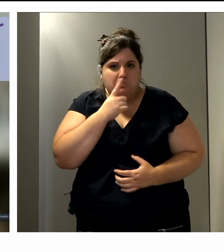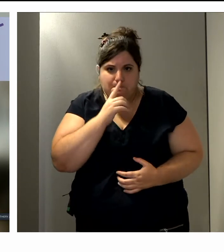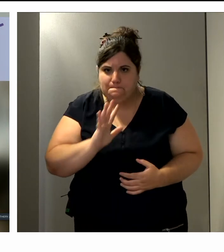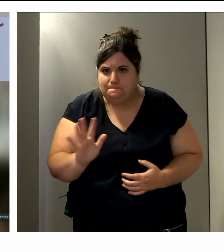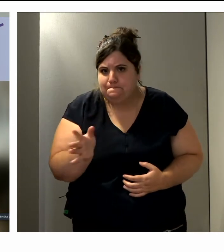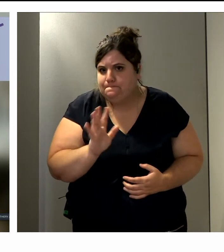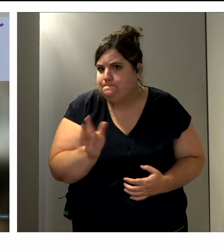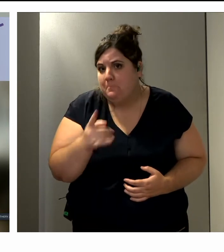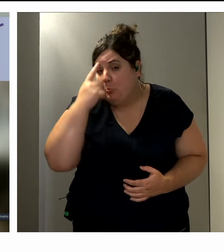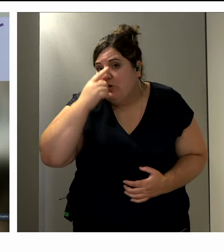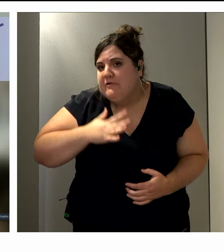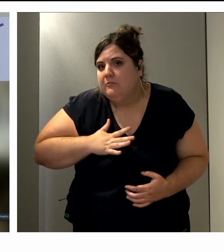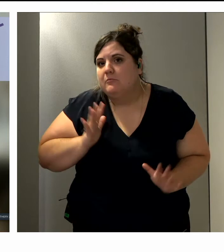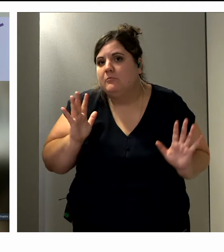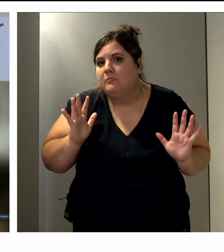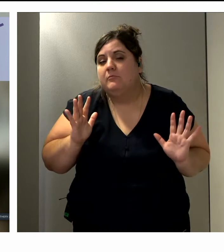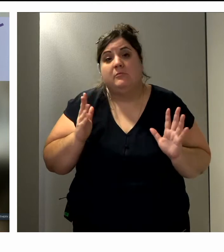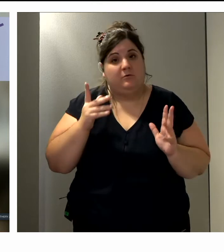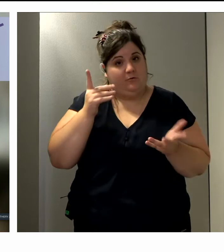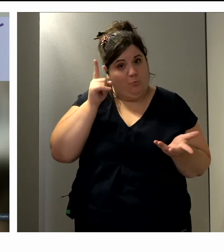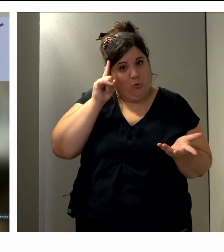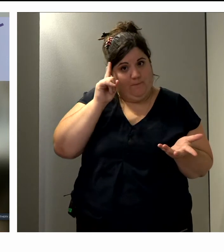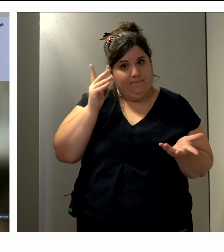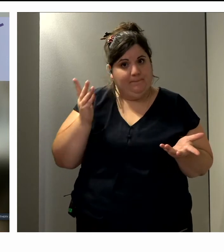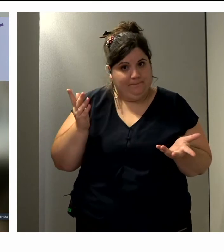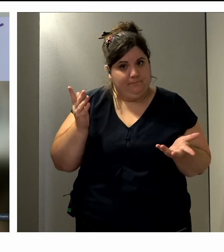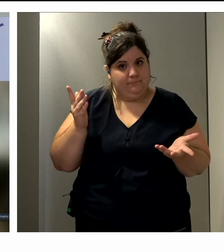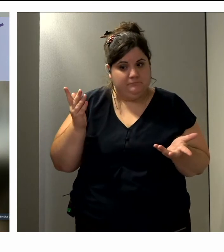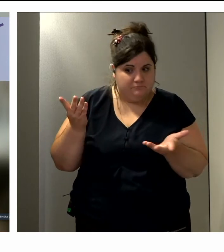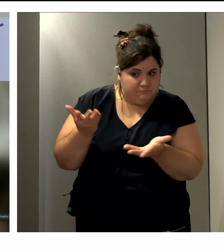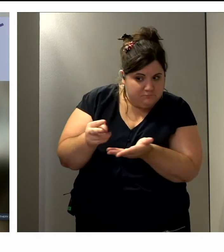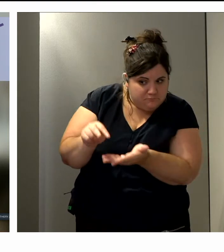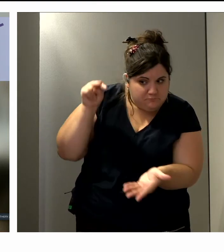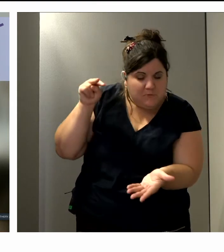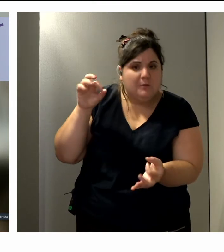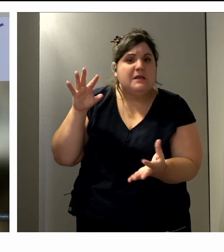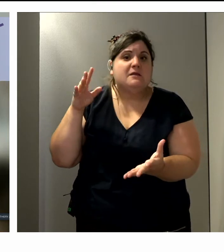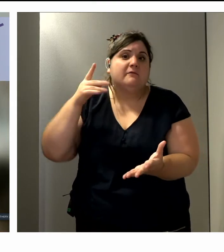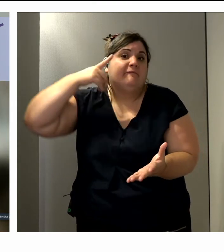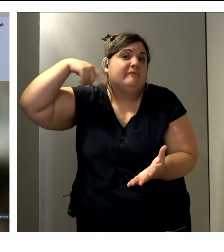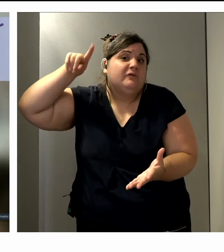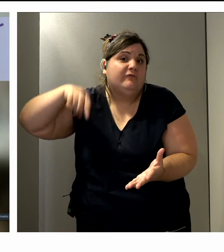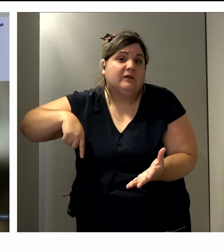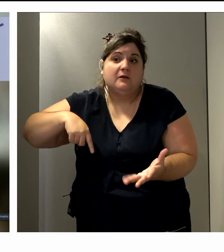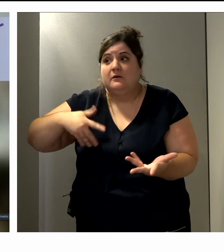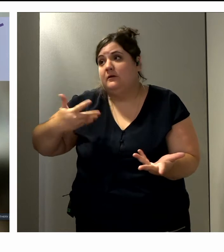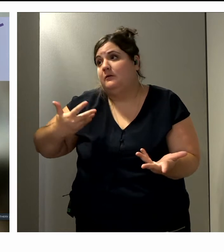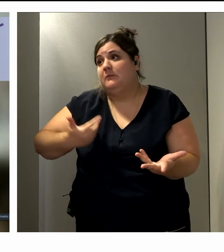avant tout, j'ai envie de dire, la mise en lumière d'un constat qui relève presque d'une question philosophique, qui est celle de la